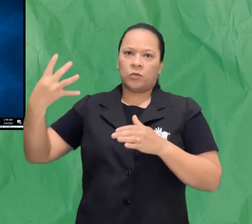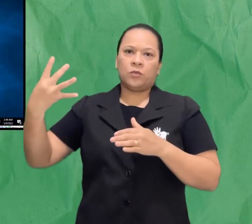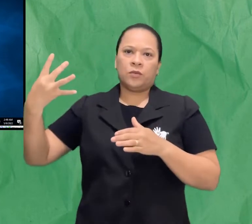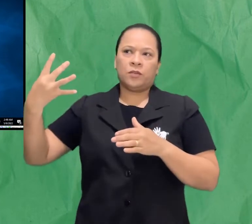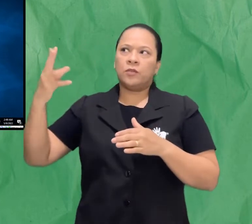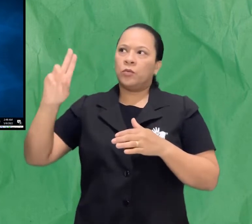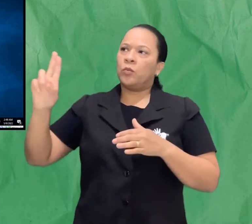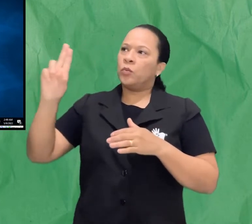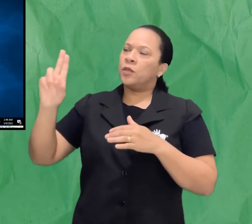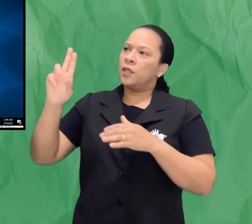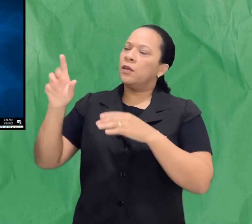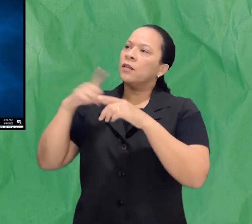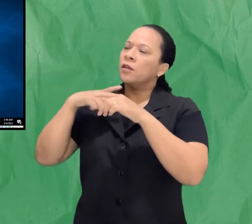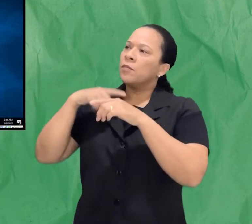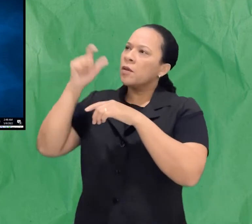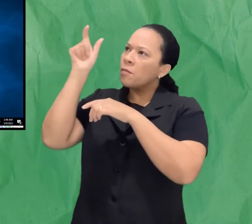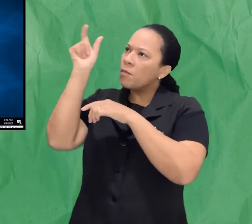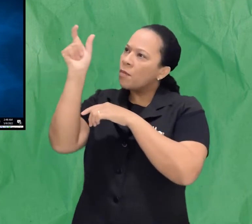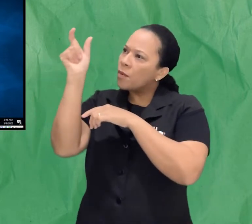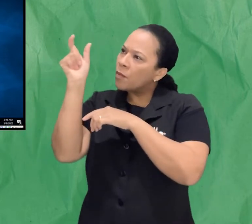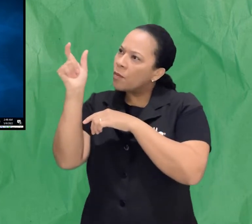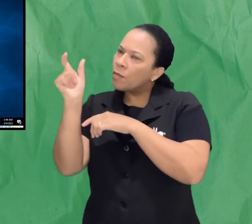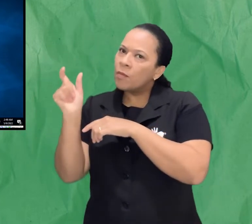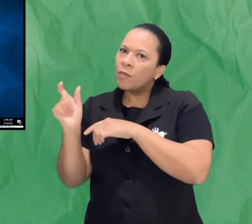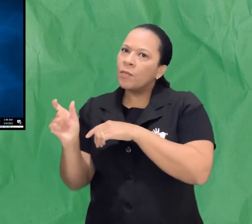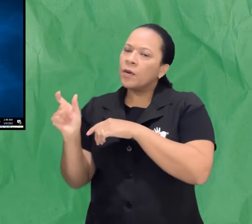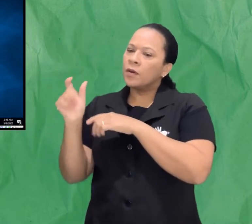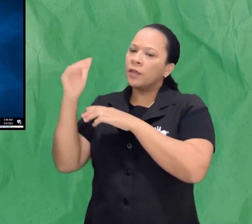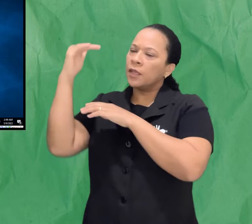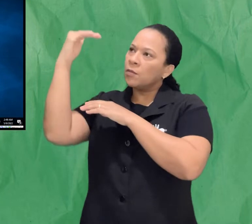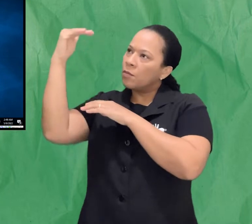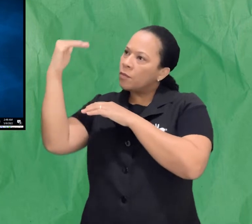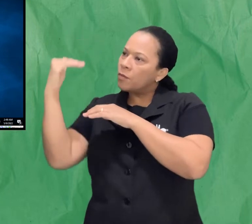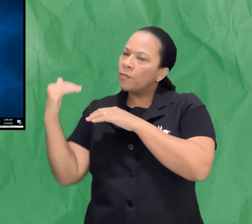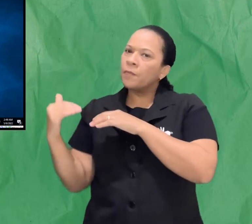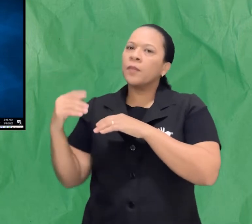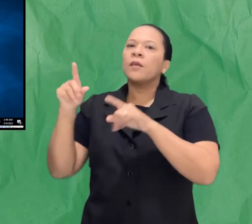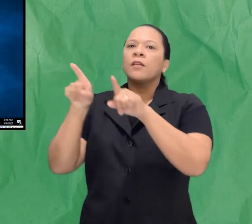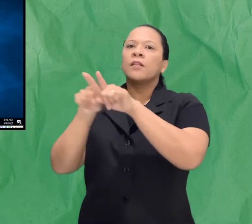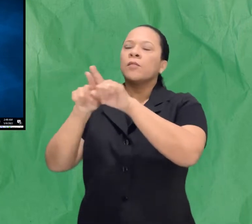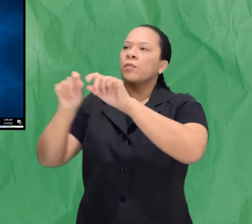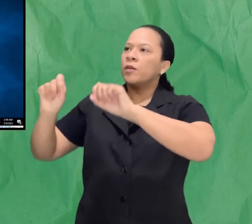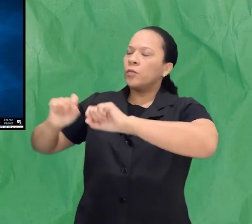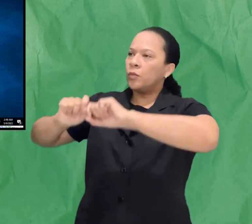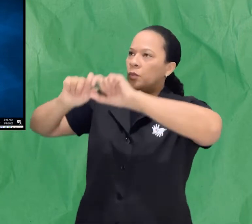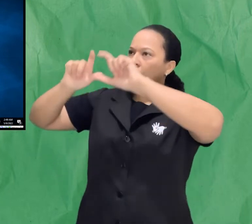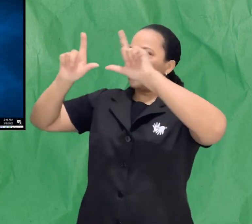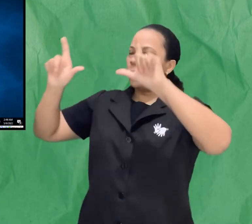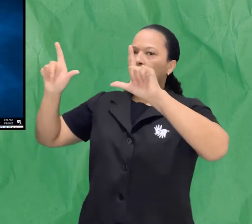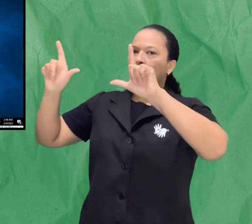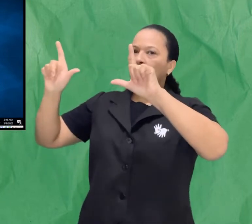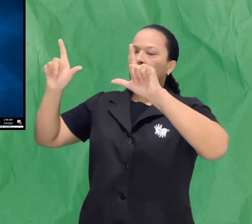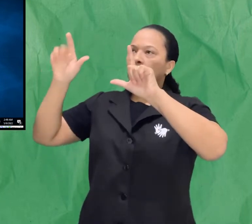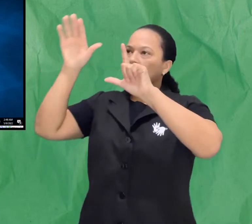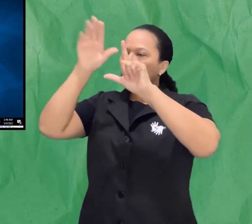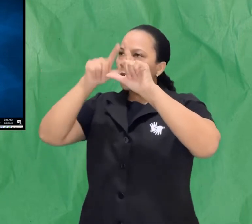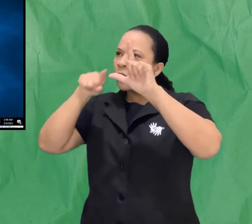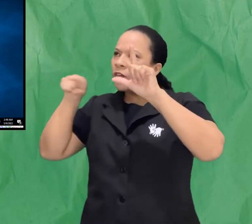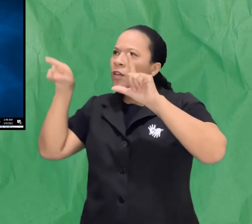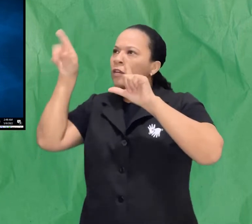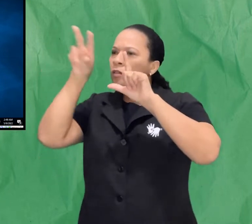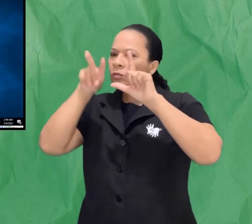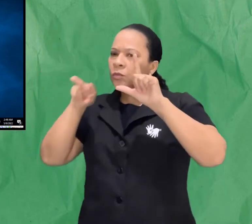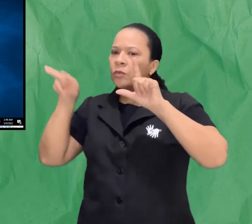porcentagem do disco e a porcentagem da rede. Tem outra aba aqui, que é a aba de performance, onde eu consigo ver, por exemplo, a